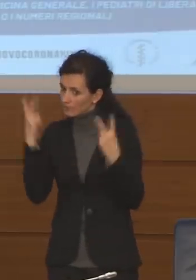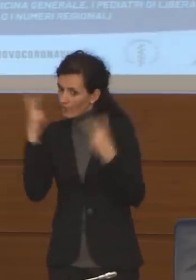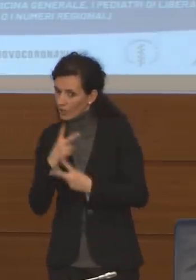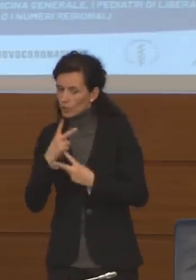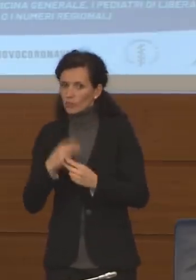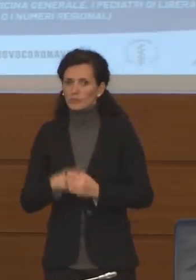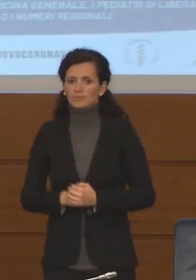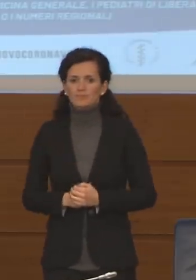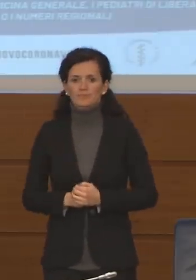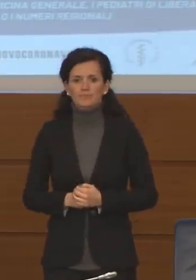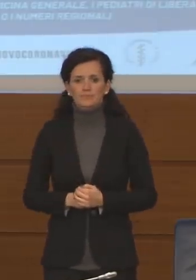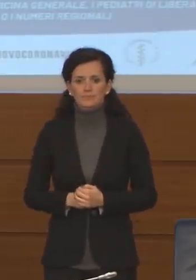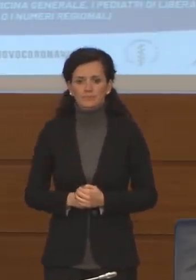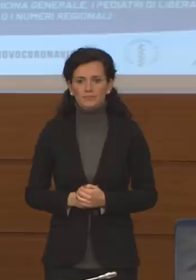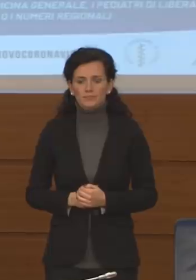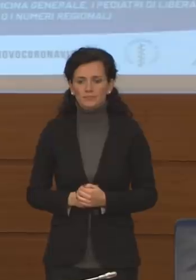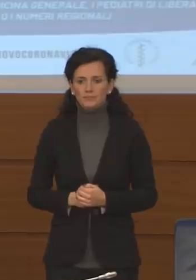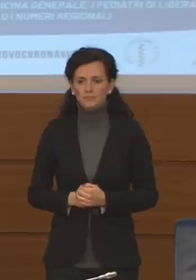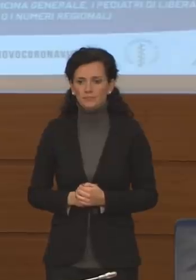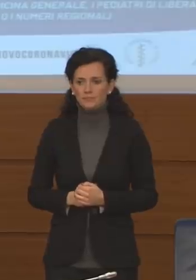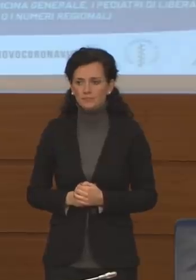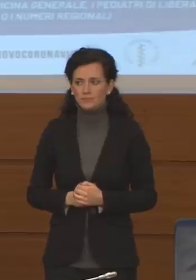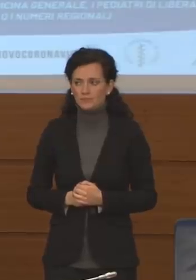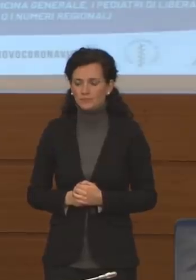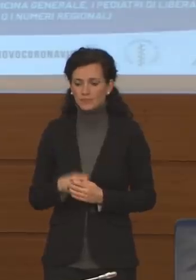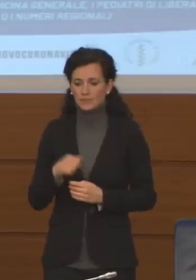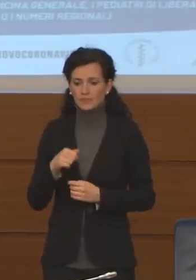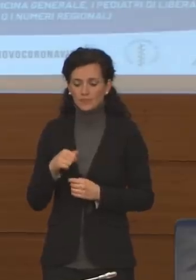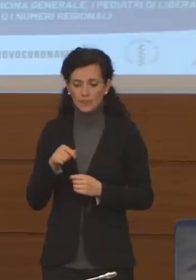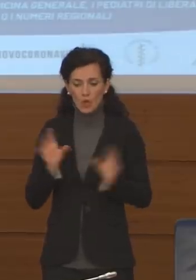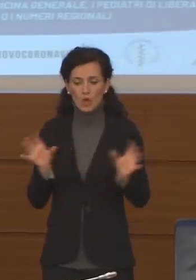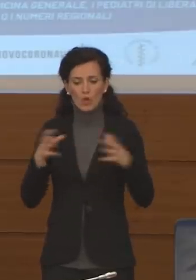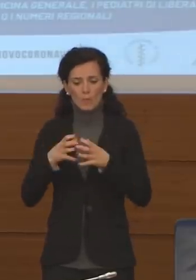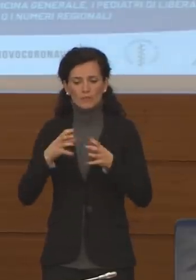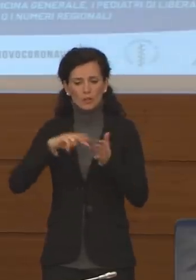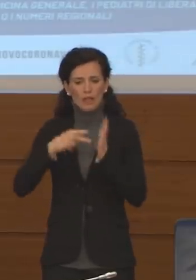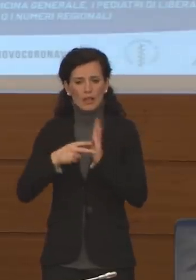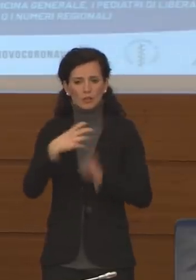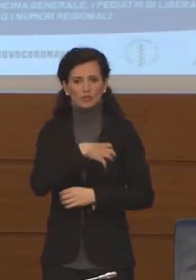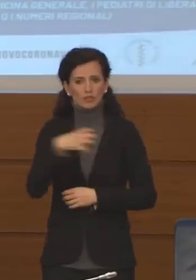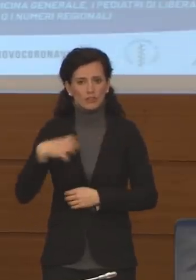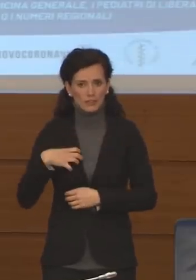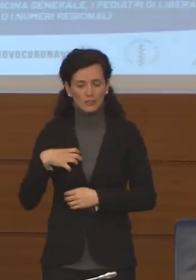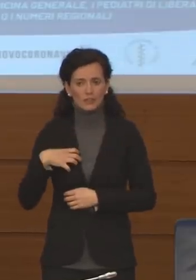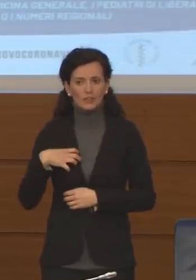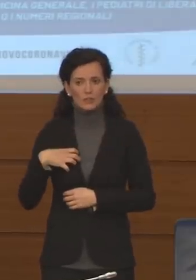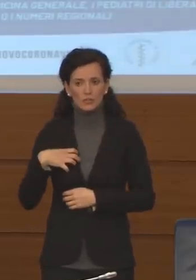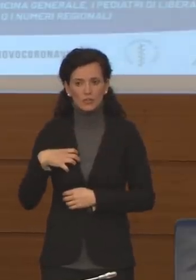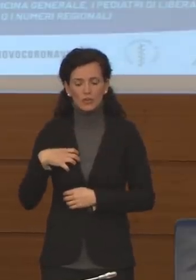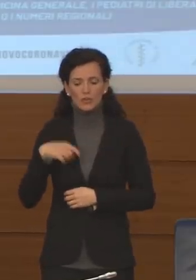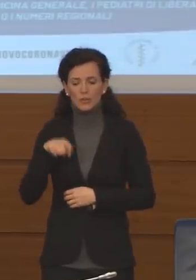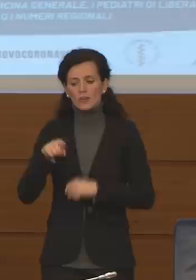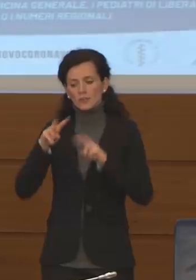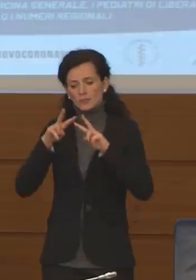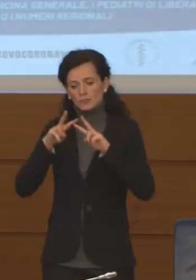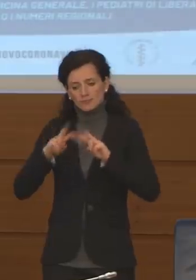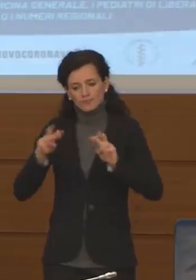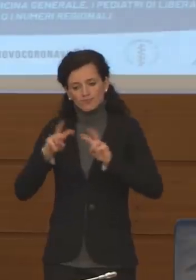allora il comitato tecnico scientifico sta analizzando